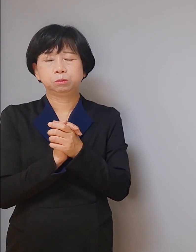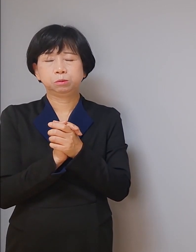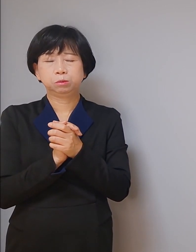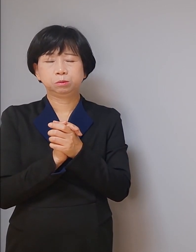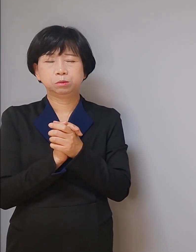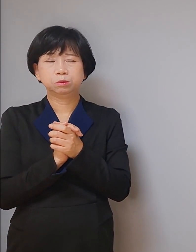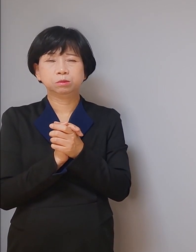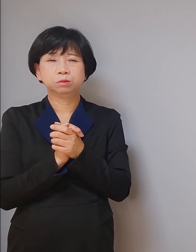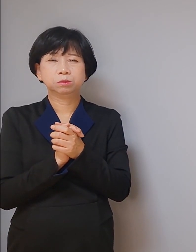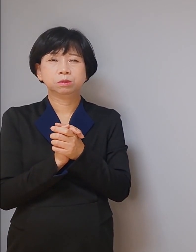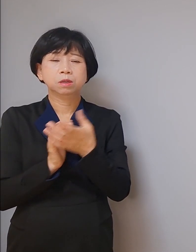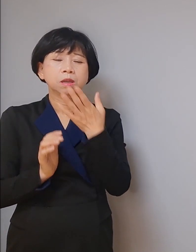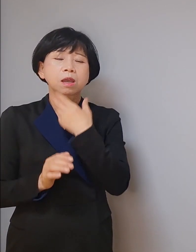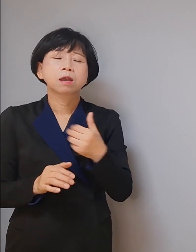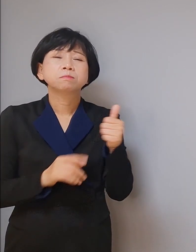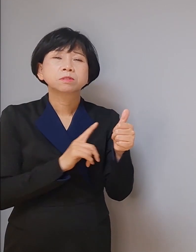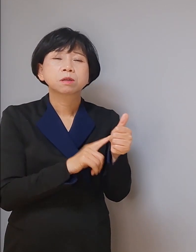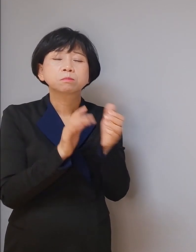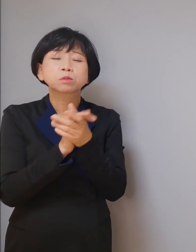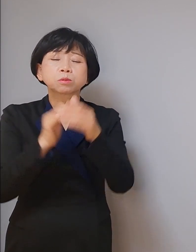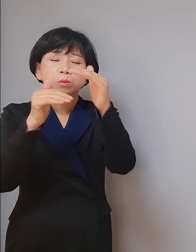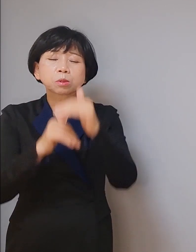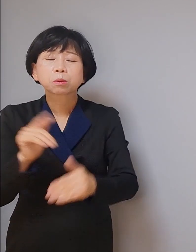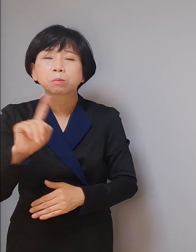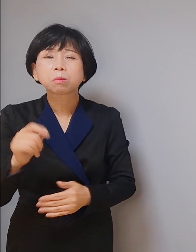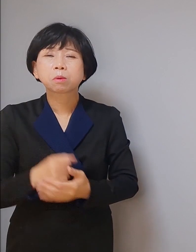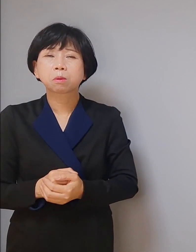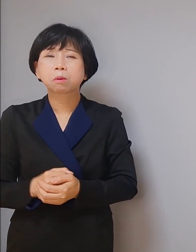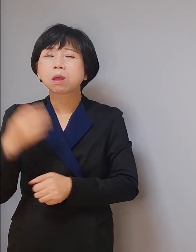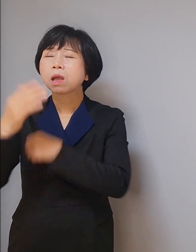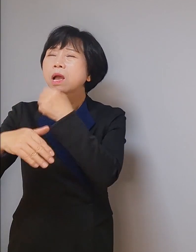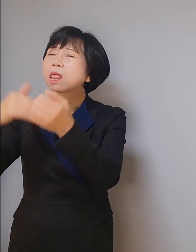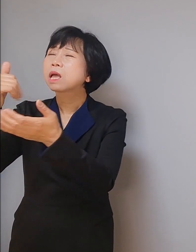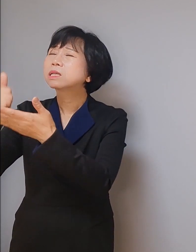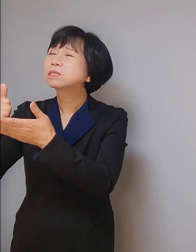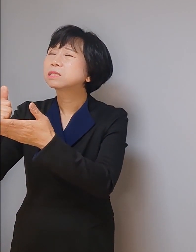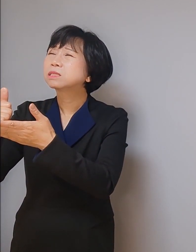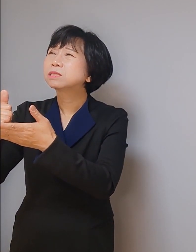뭐라고 기도했을까요? 주 여호와여, 무엇을 내게 주시려 하나이까?